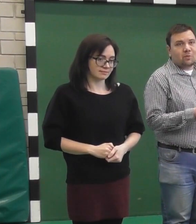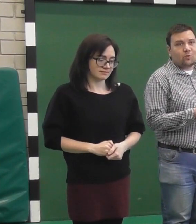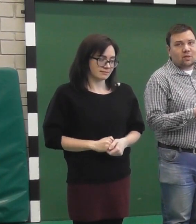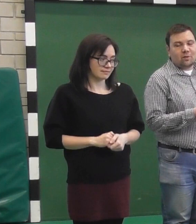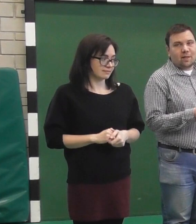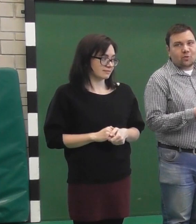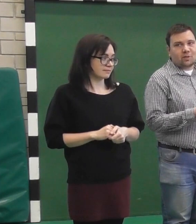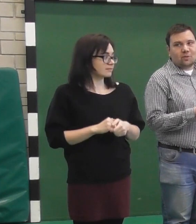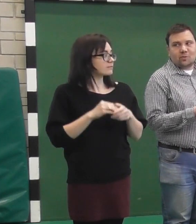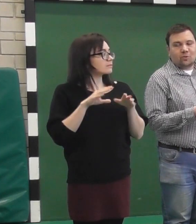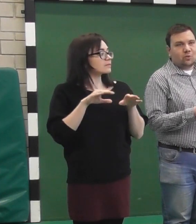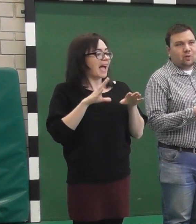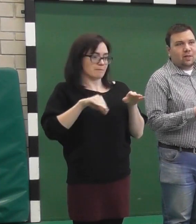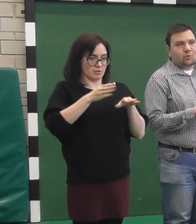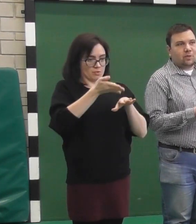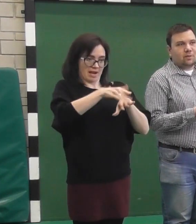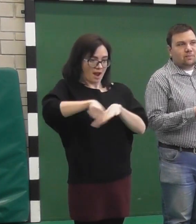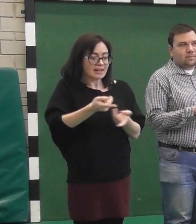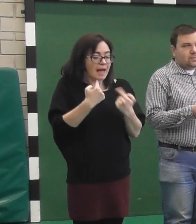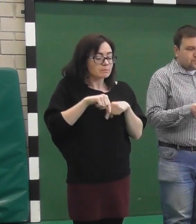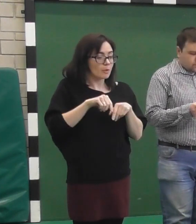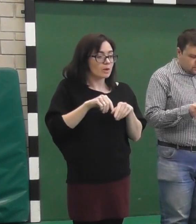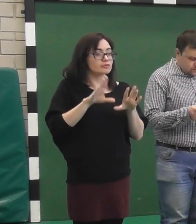Sokan nem is voltak vallásosak közül zsidó vallásúak,